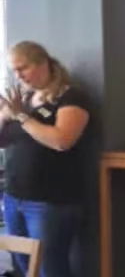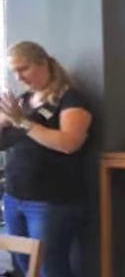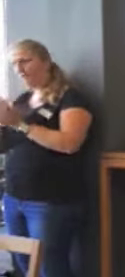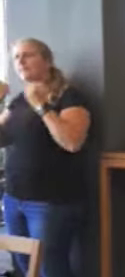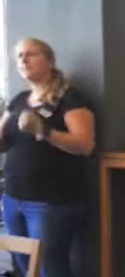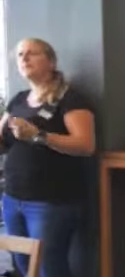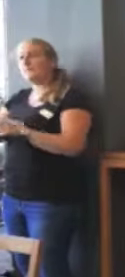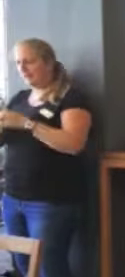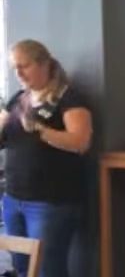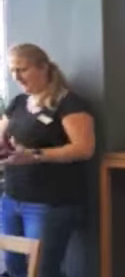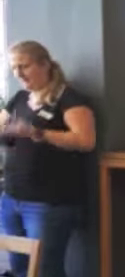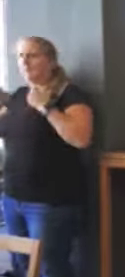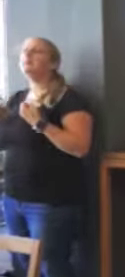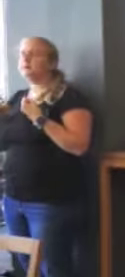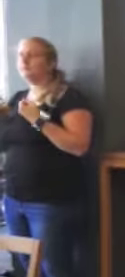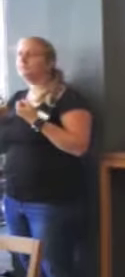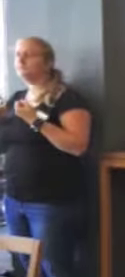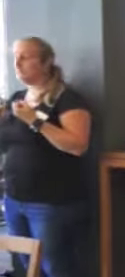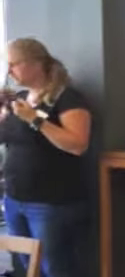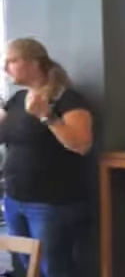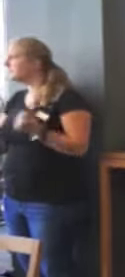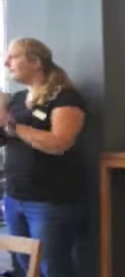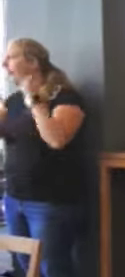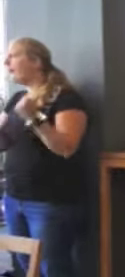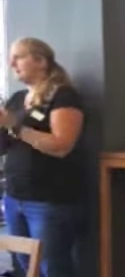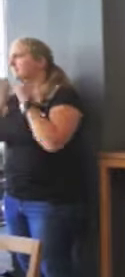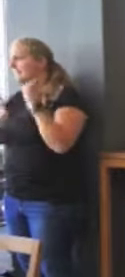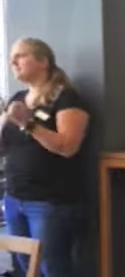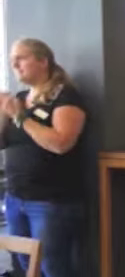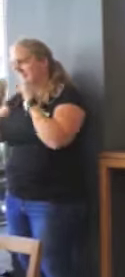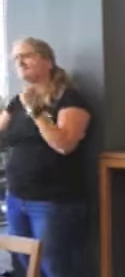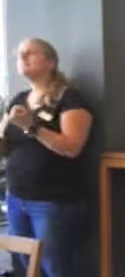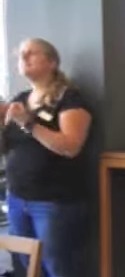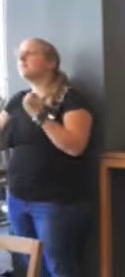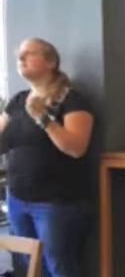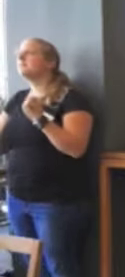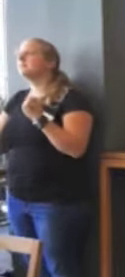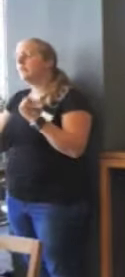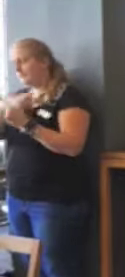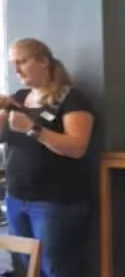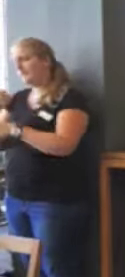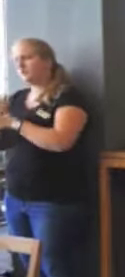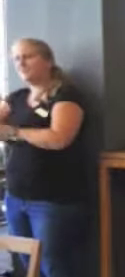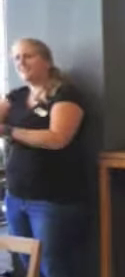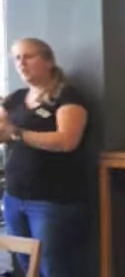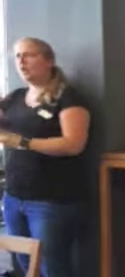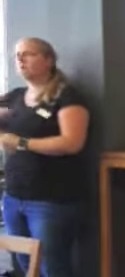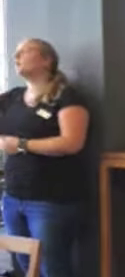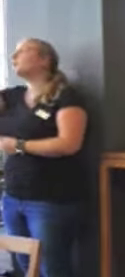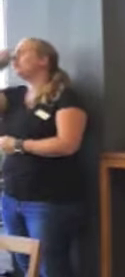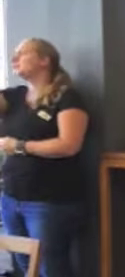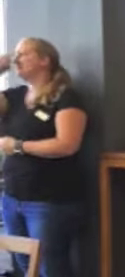tungmetallerna i vattnet. Och det här är ett jättespännande och viktigt arbete som vi gör tillsammans med Örebro universitet.